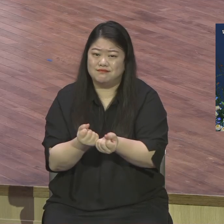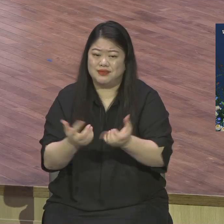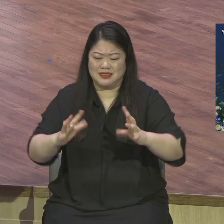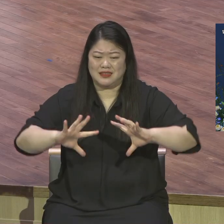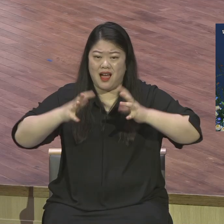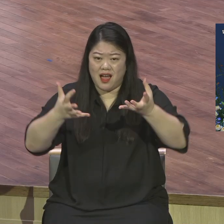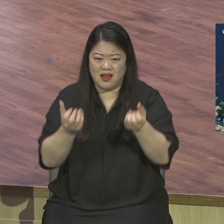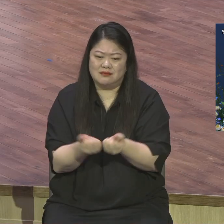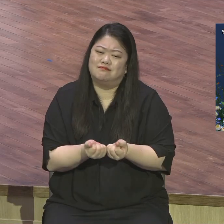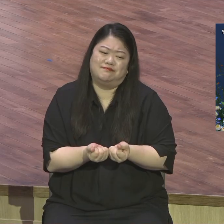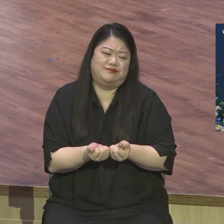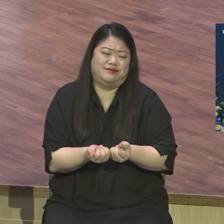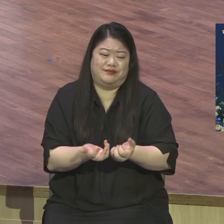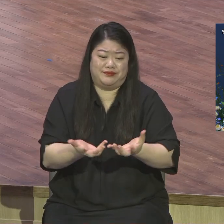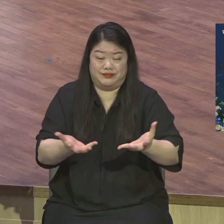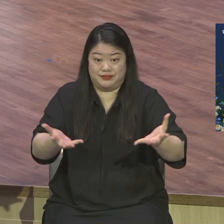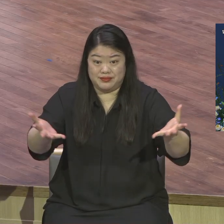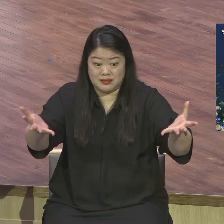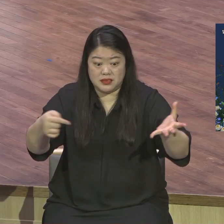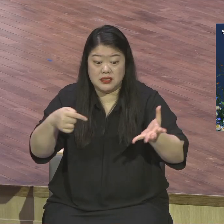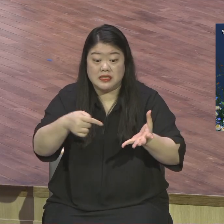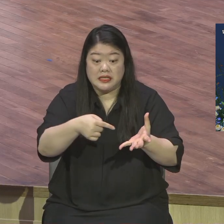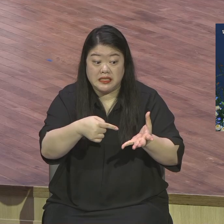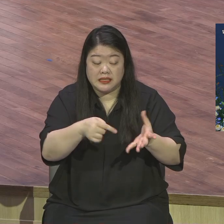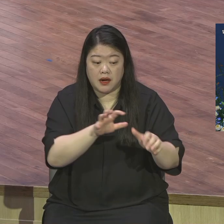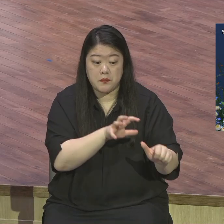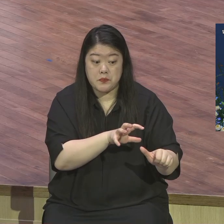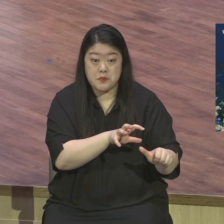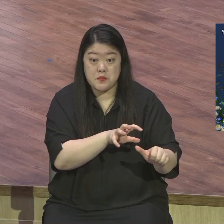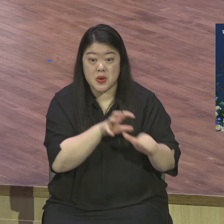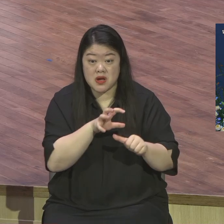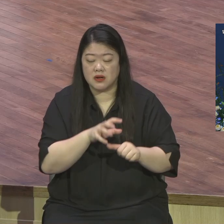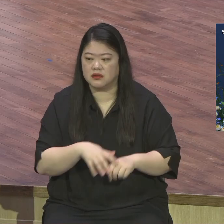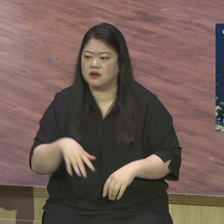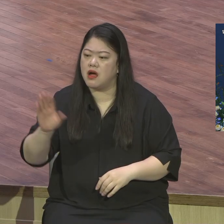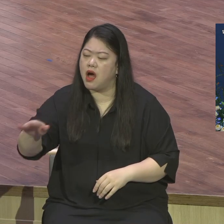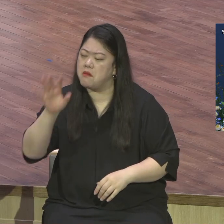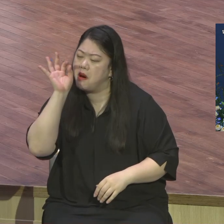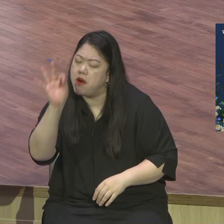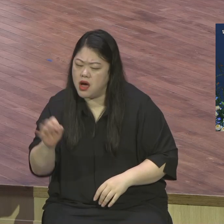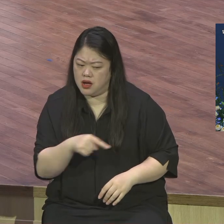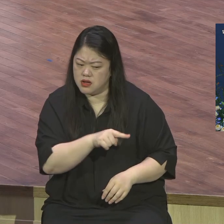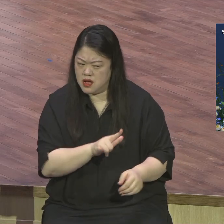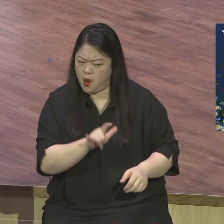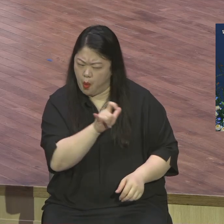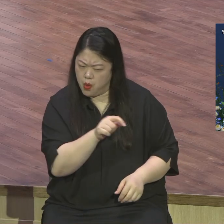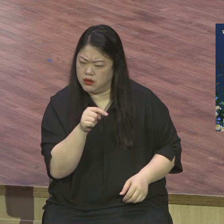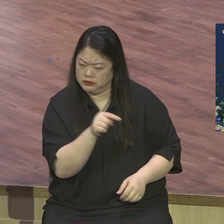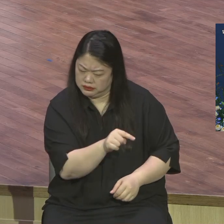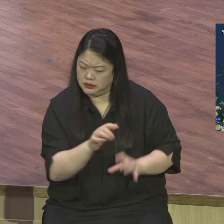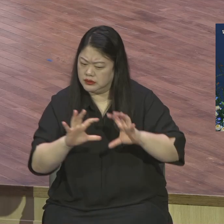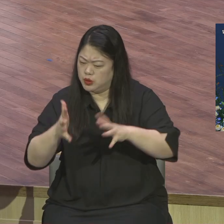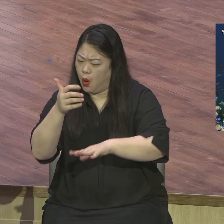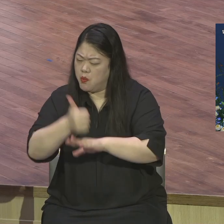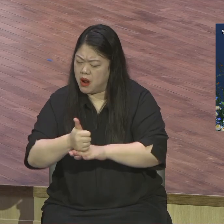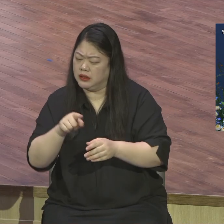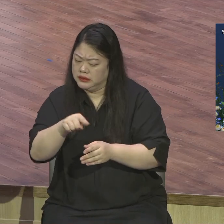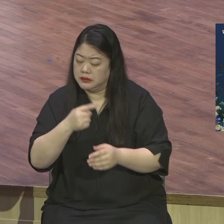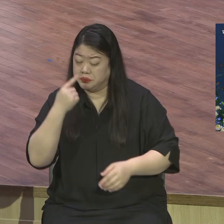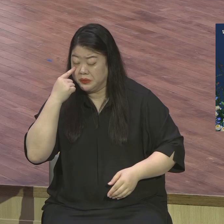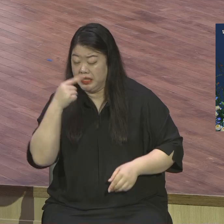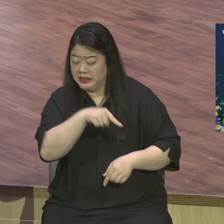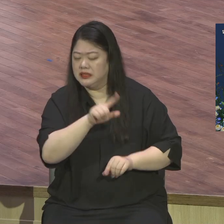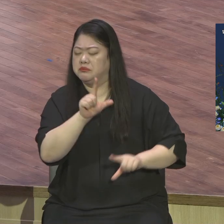시작이다. 하나님의 이 심판으로 알고 임박한 예수